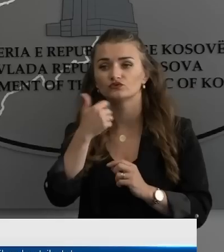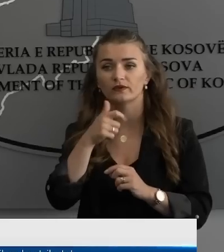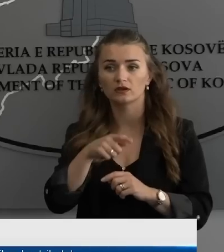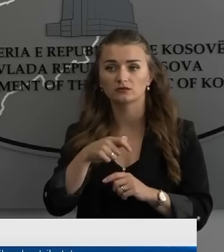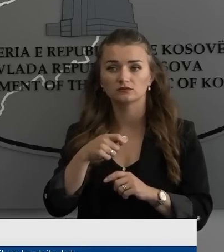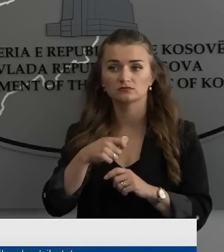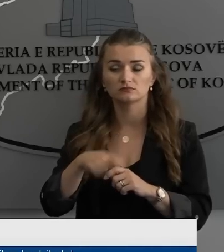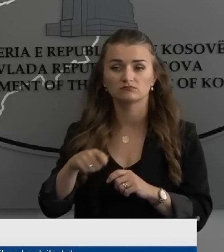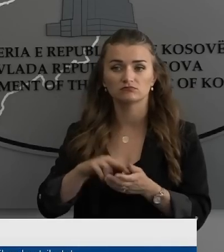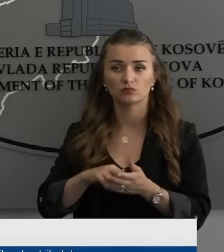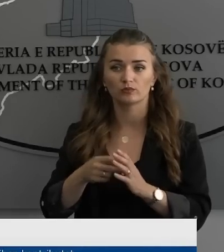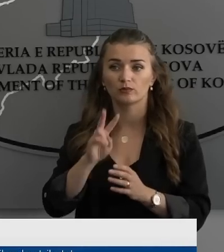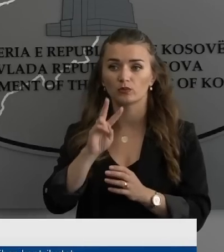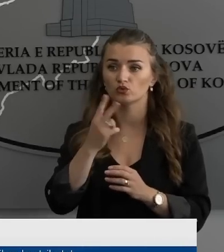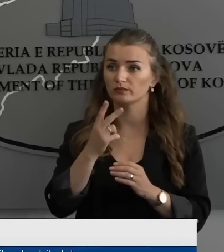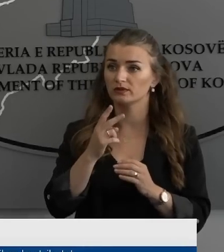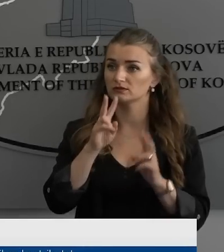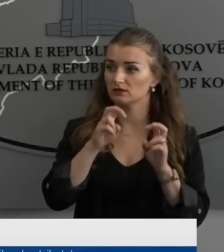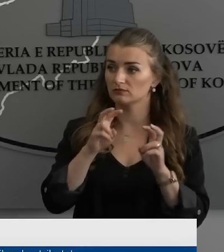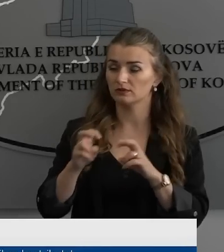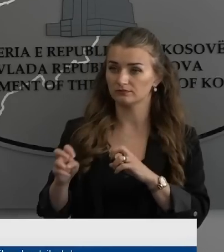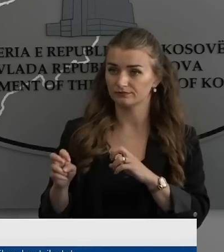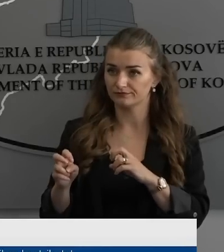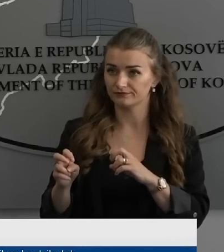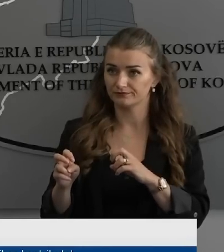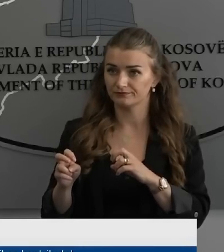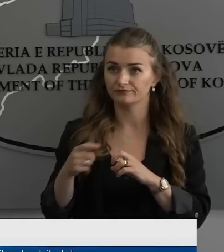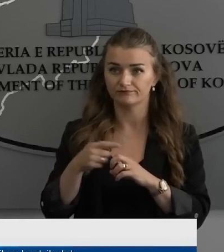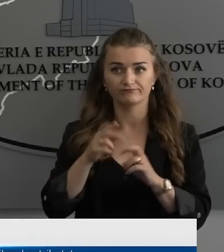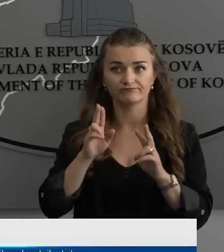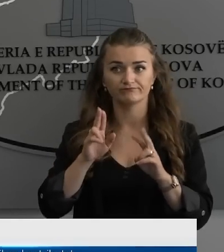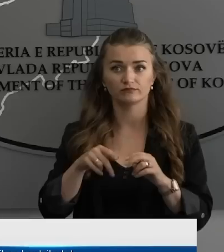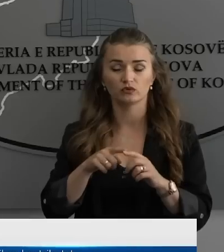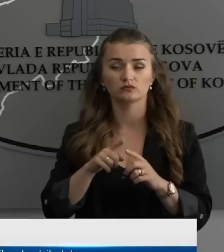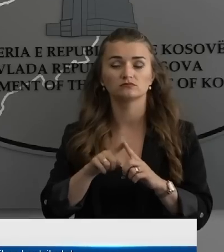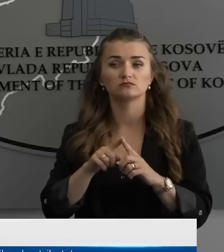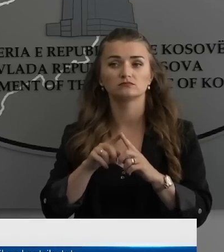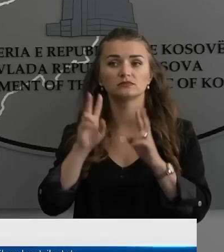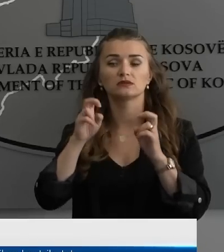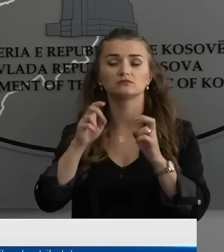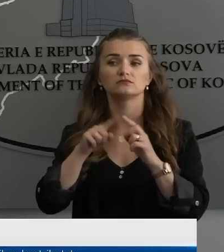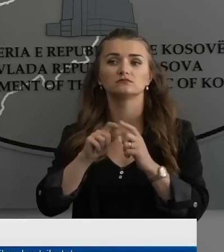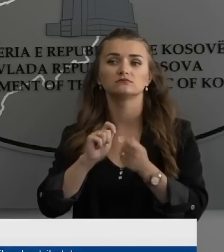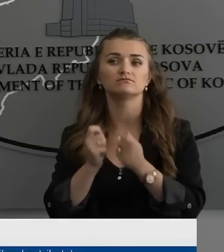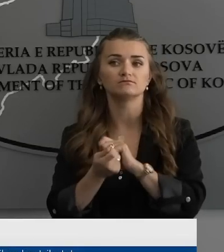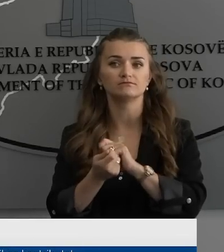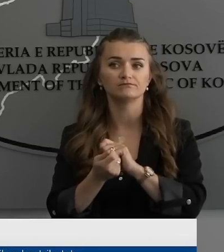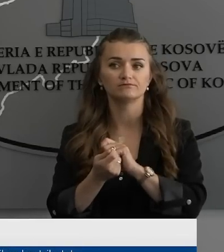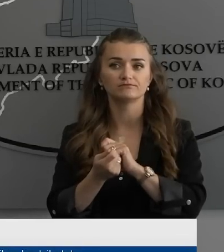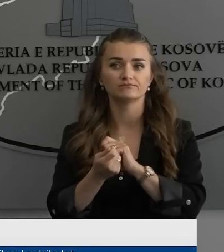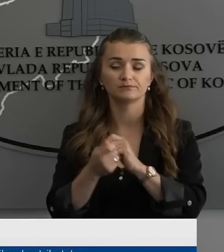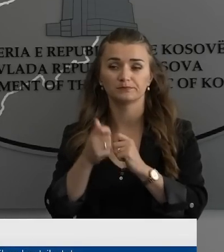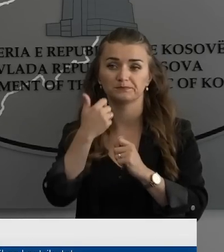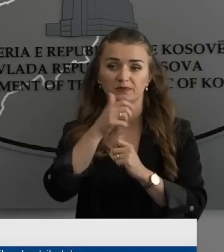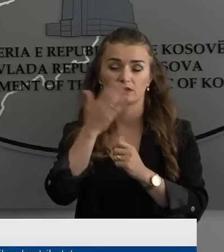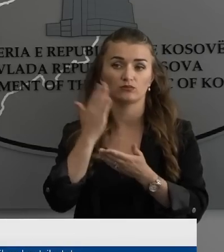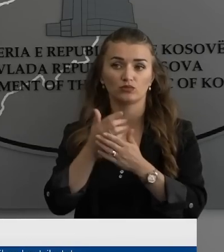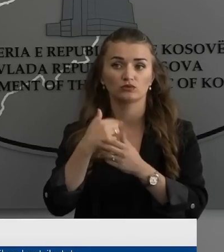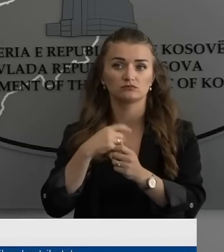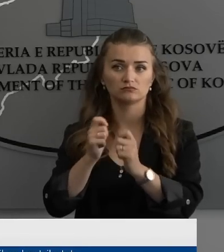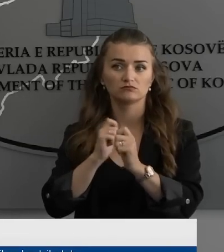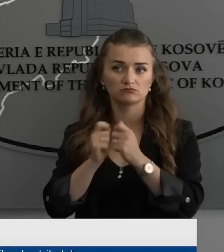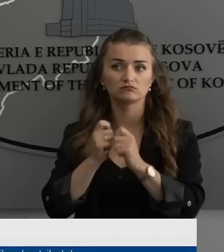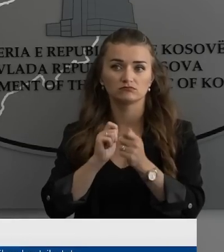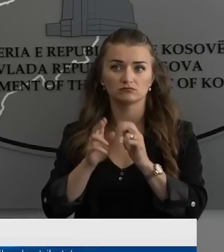Po kjo është në fushën e normalizimit dhe negociatat kanë vazhduar, me qenë se ne nuk kemi qenë të kënaqur me